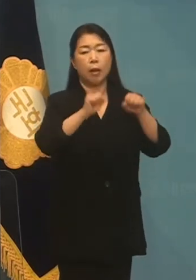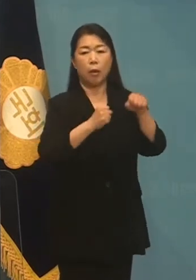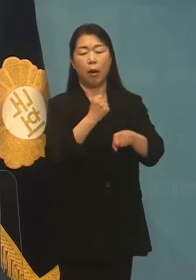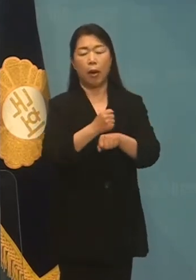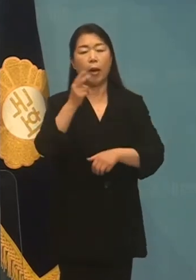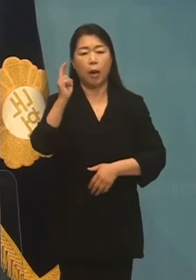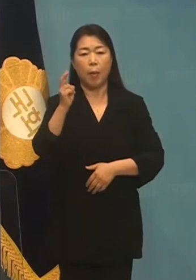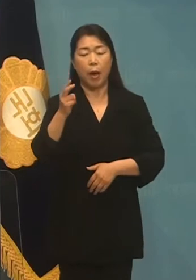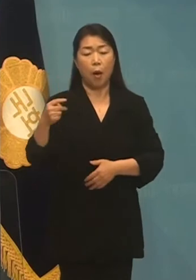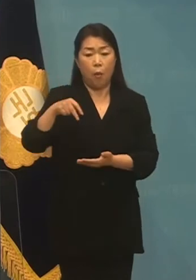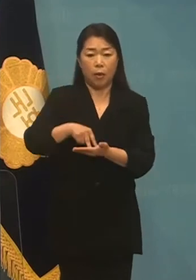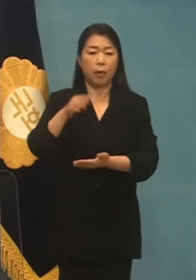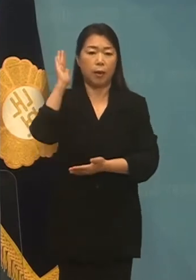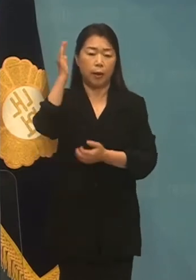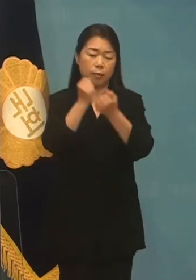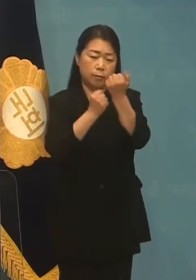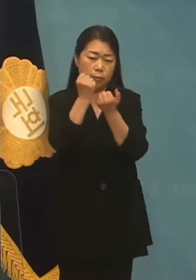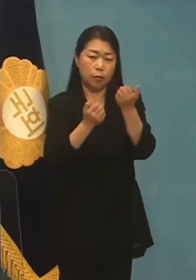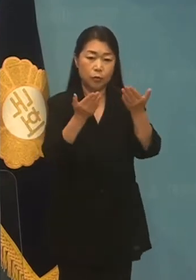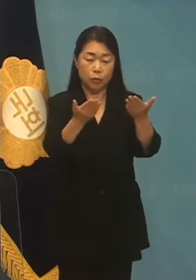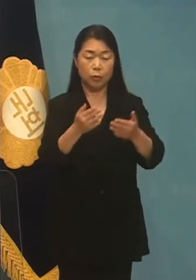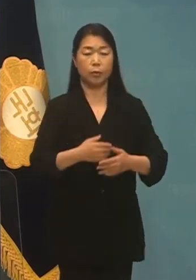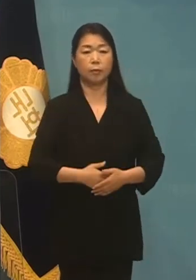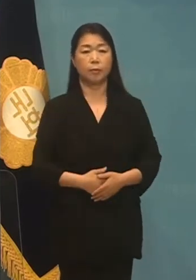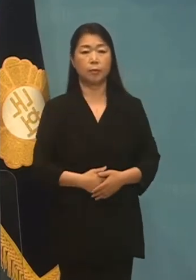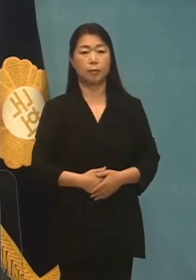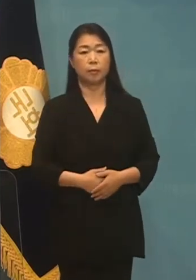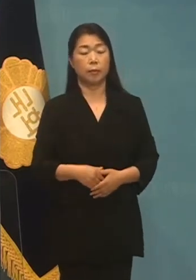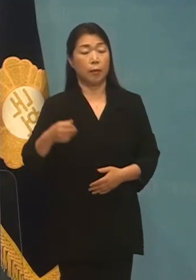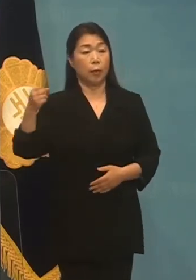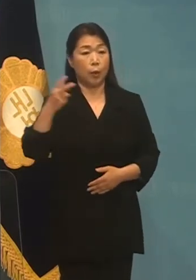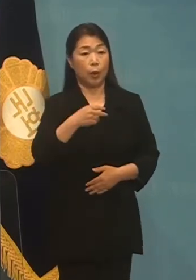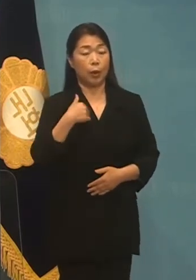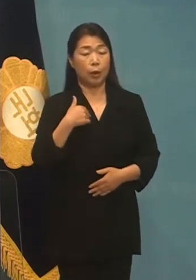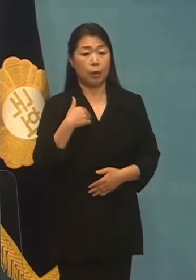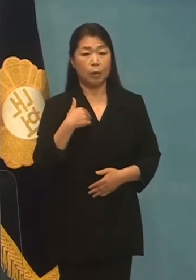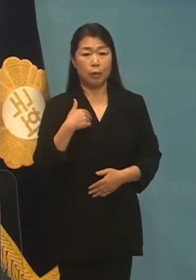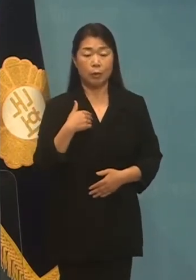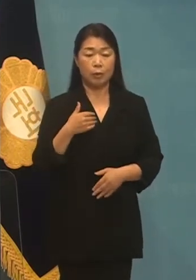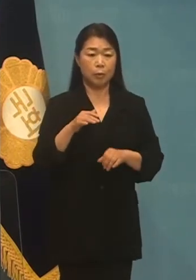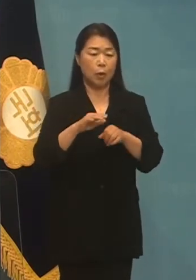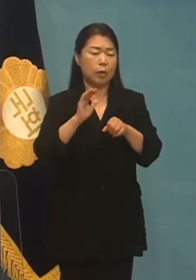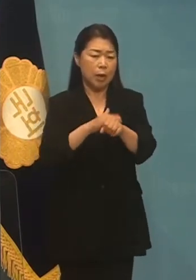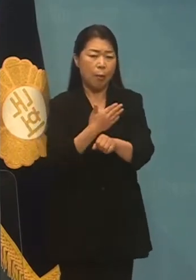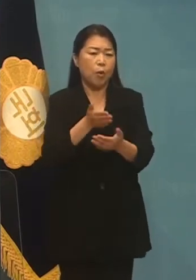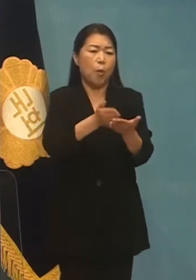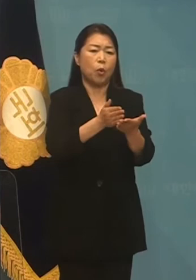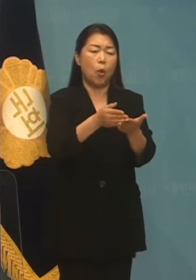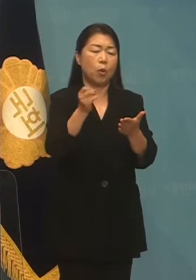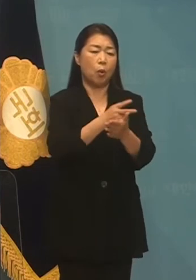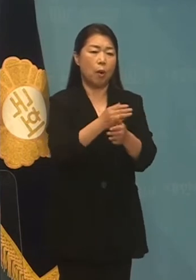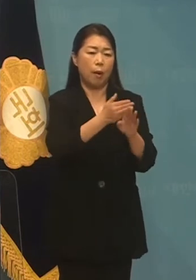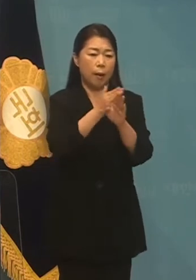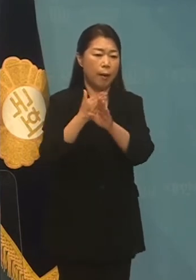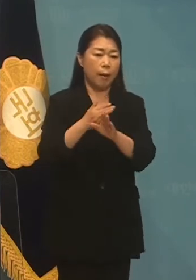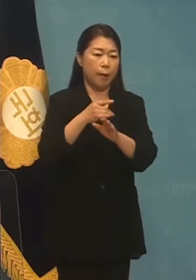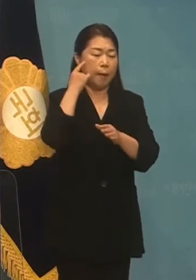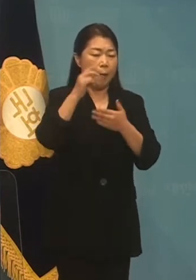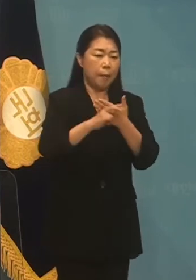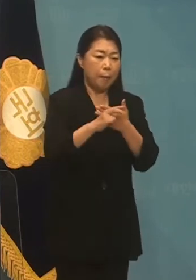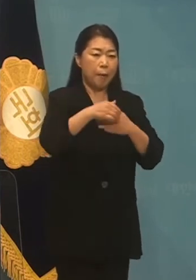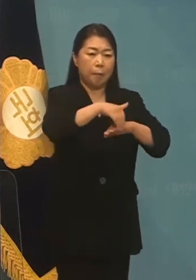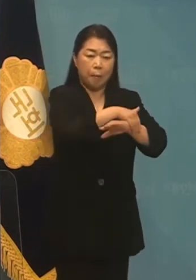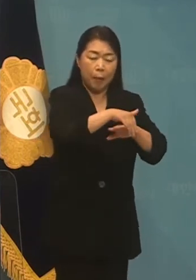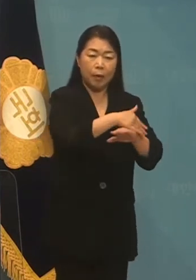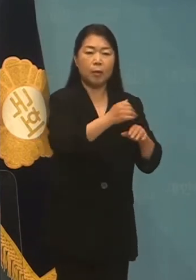이 자리에 설 것입니다. 또한 저는 왜곡 보도와 비열한 정치 공세에